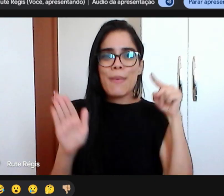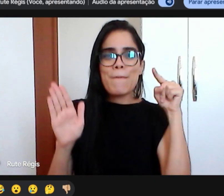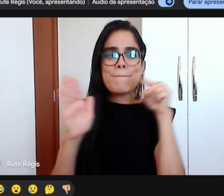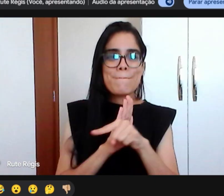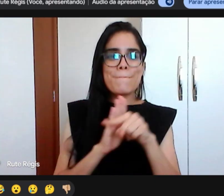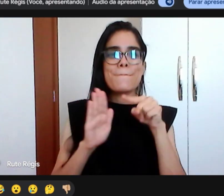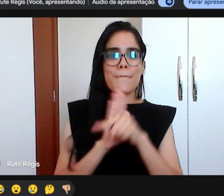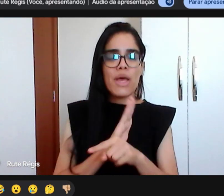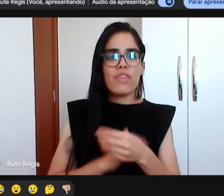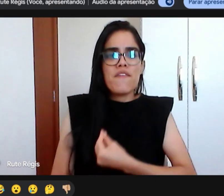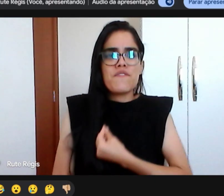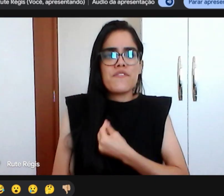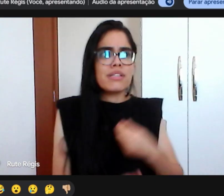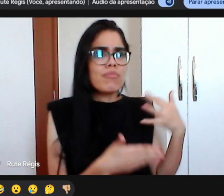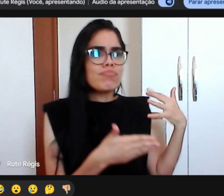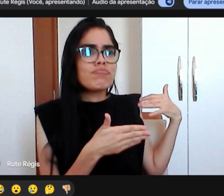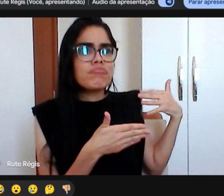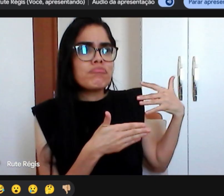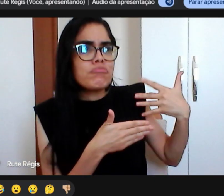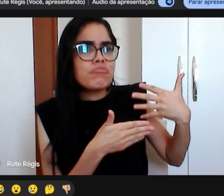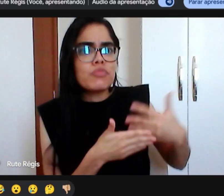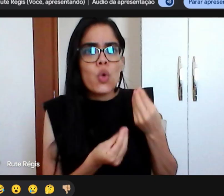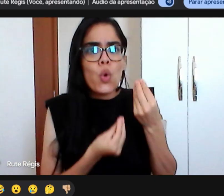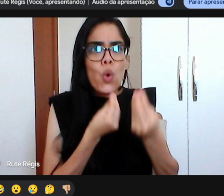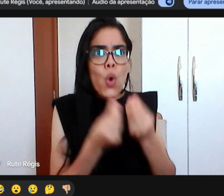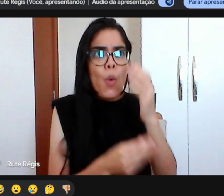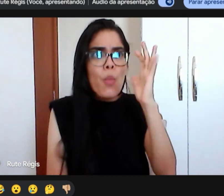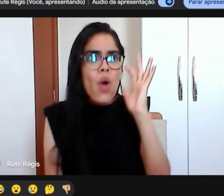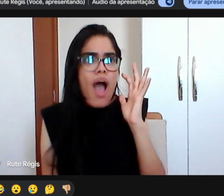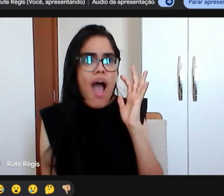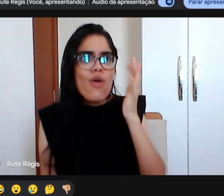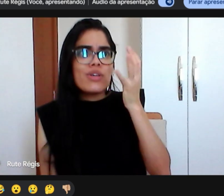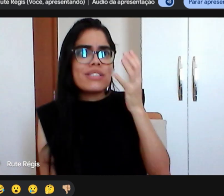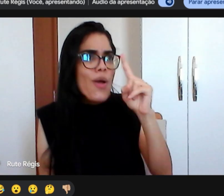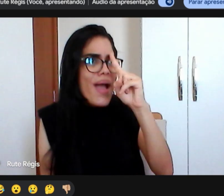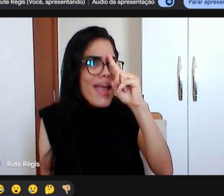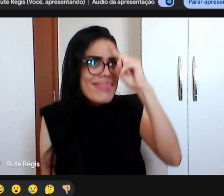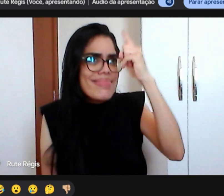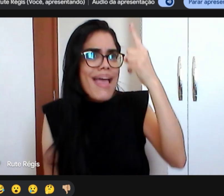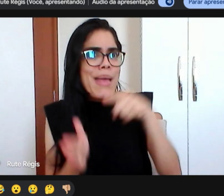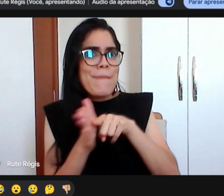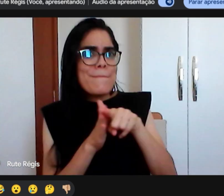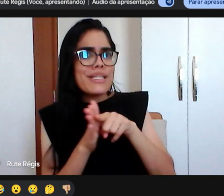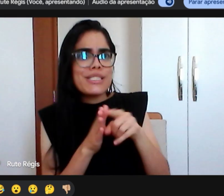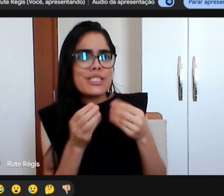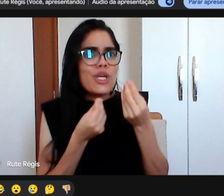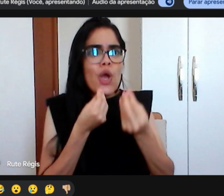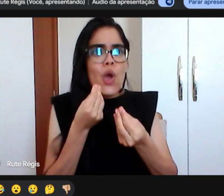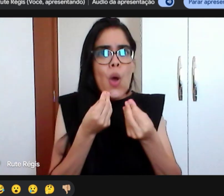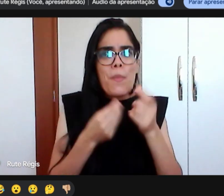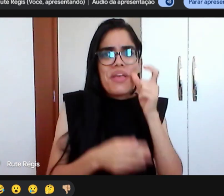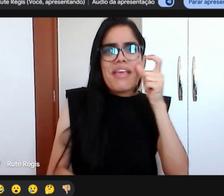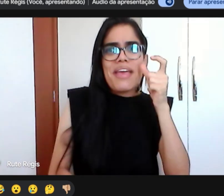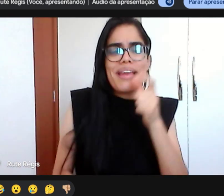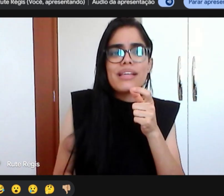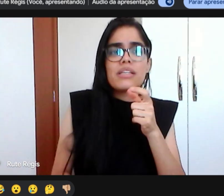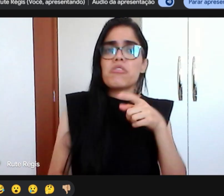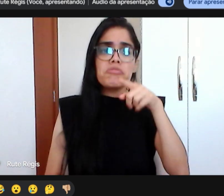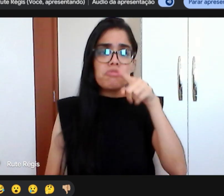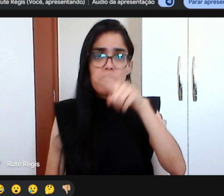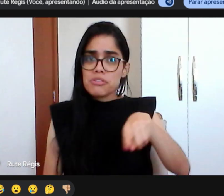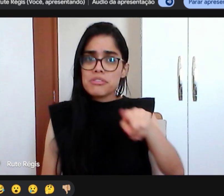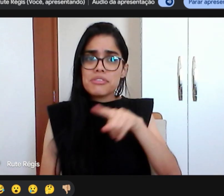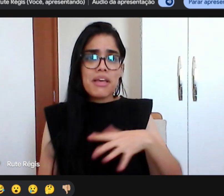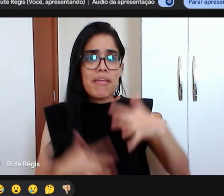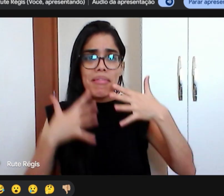aquele equilíbrio de interagir, responder as perguntas. Alguns gostam de perguntar ao longo da sua trajetória